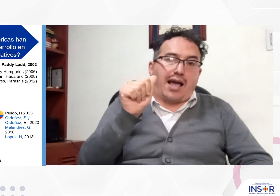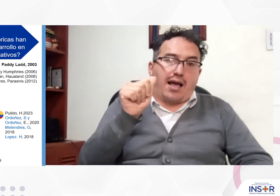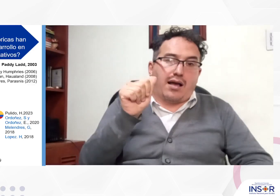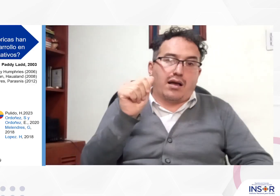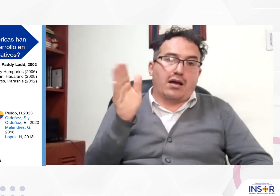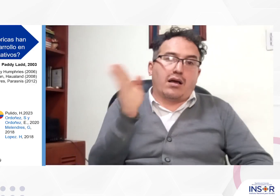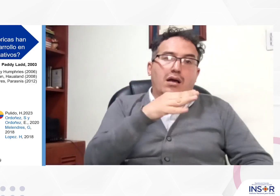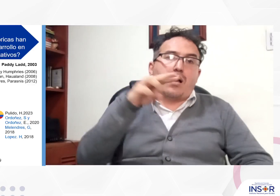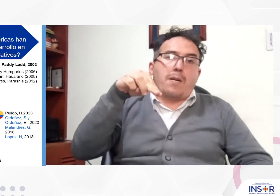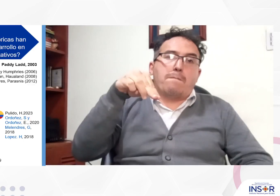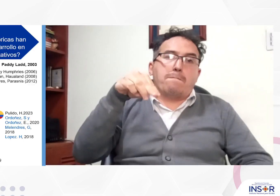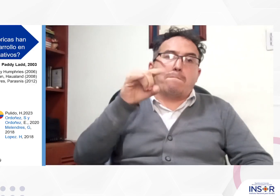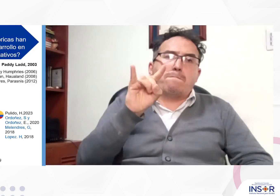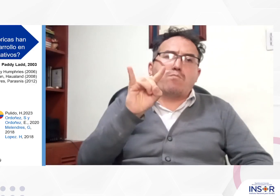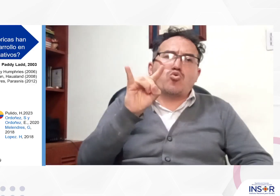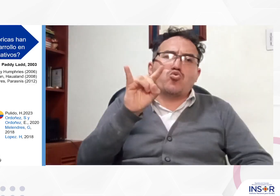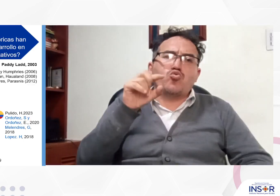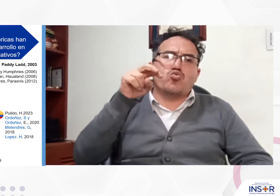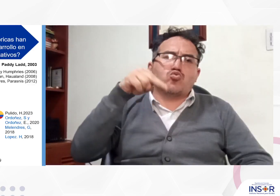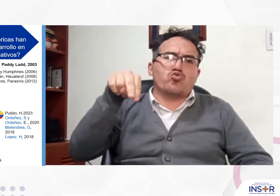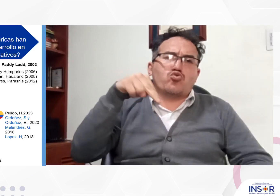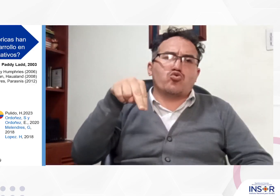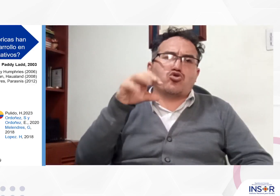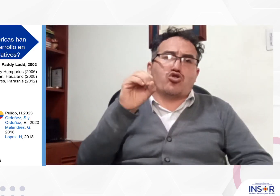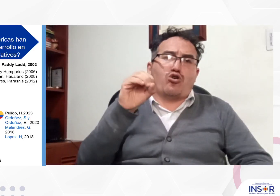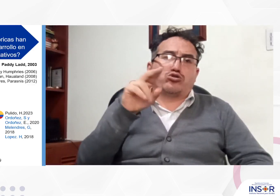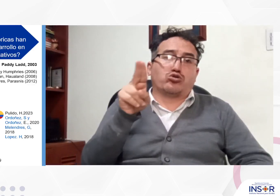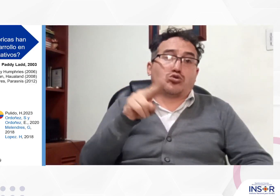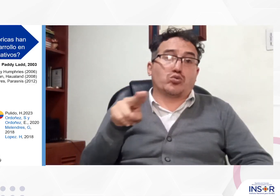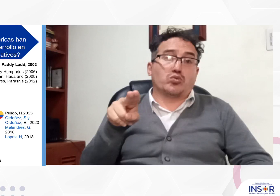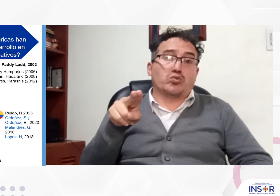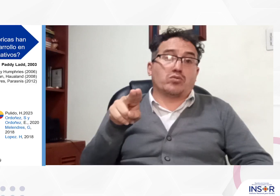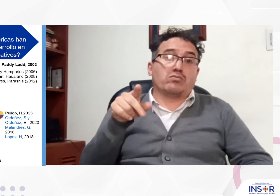a Karina Muñoz.